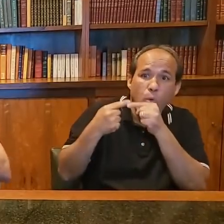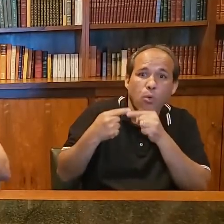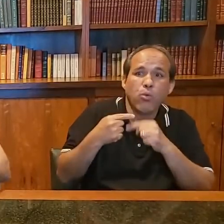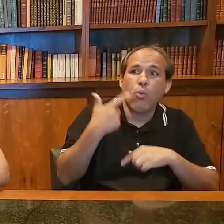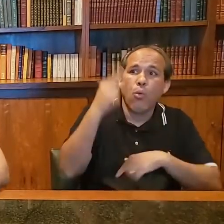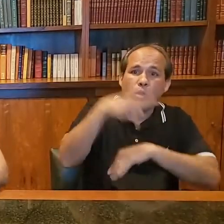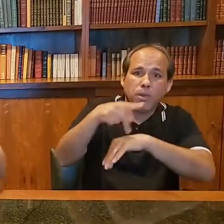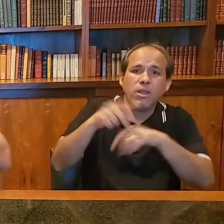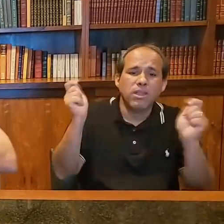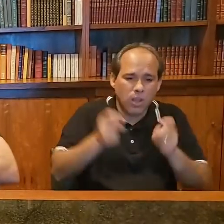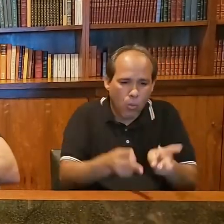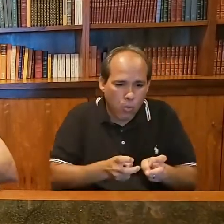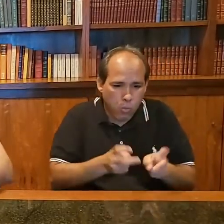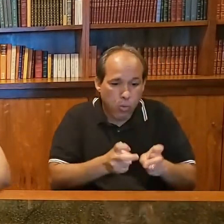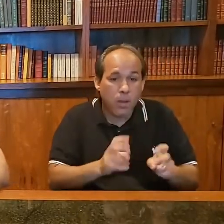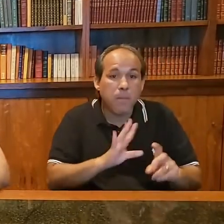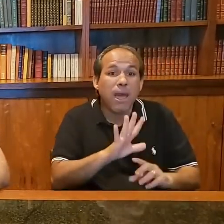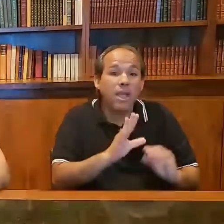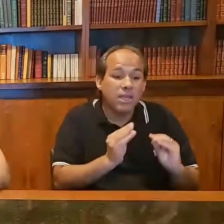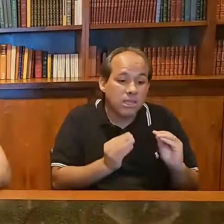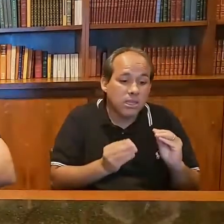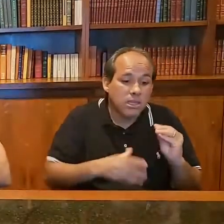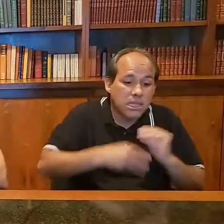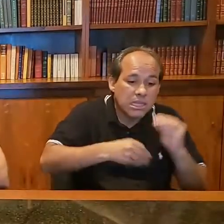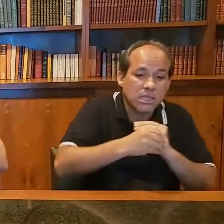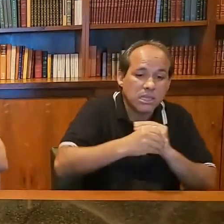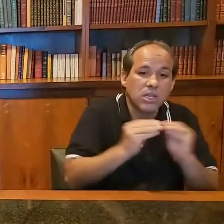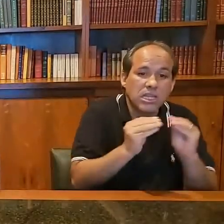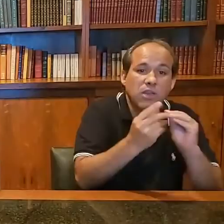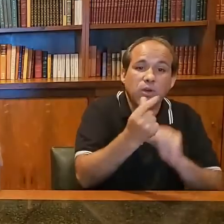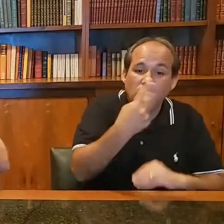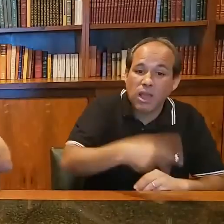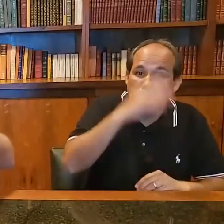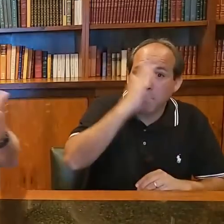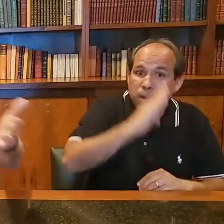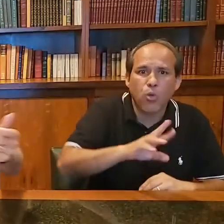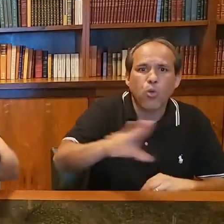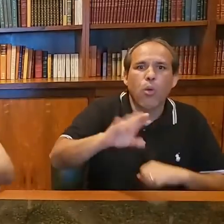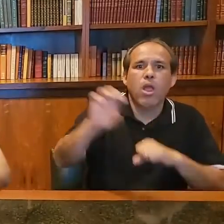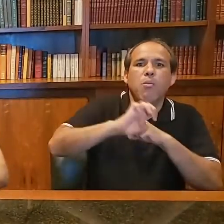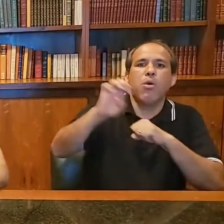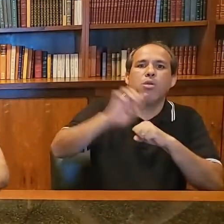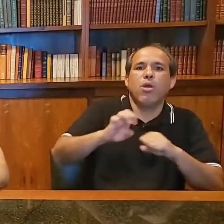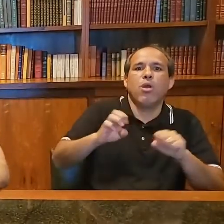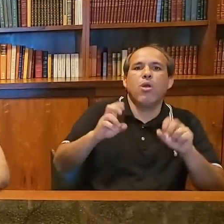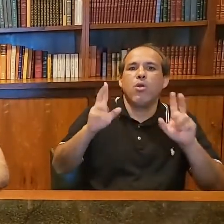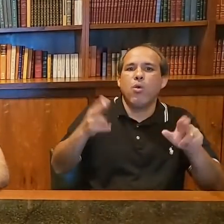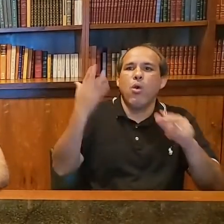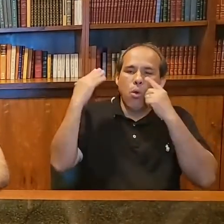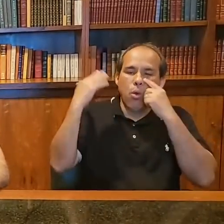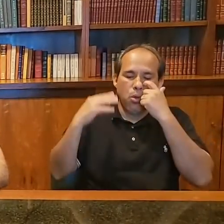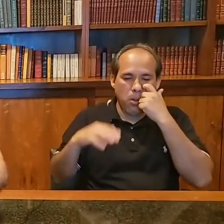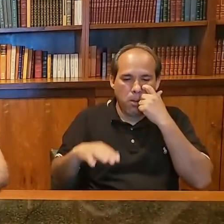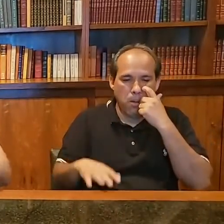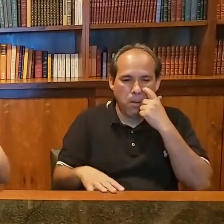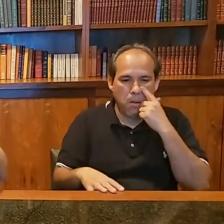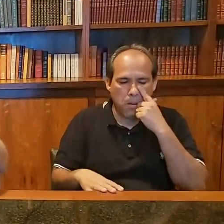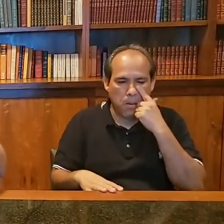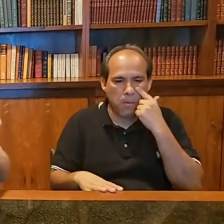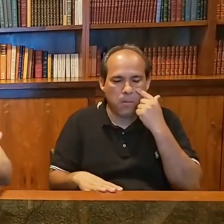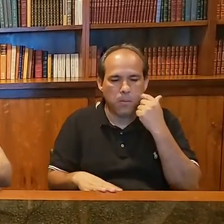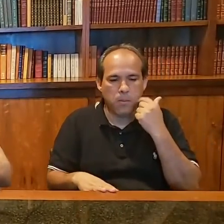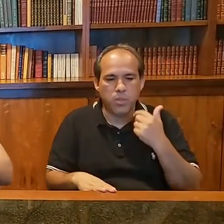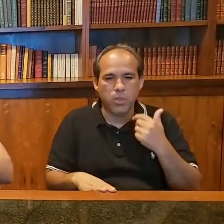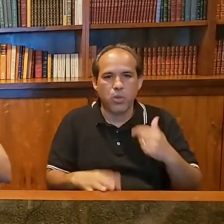poder explorar isso aí, agregando valor ao Brasil e não exportando como nós fazemos aí commodities em